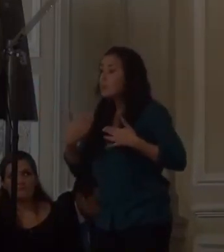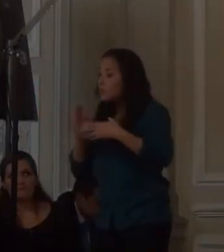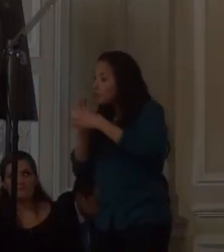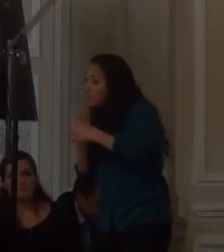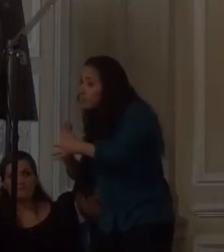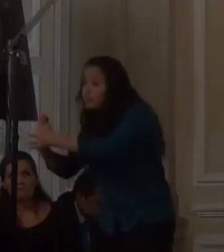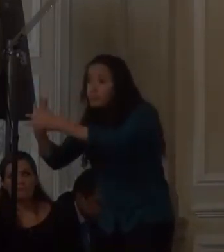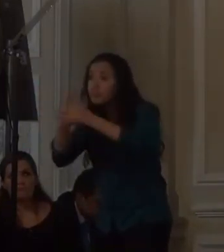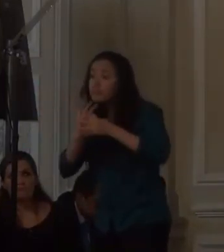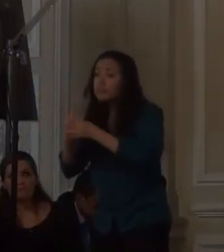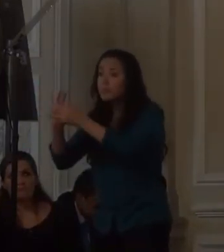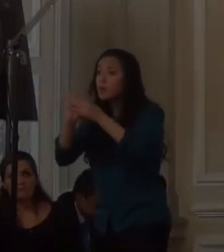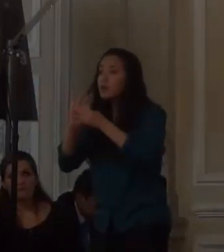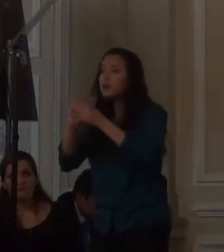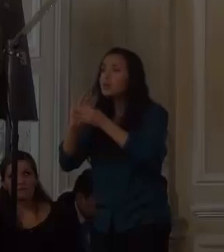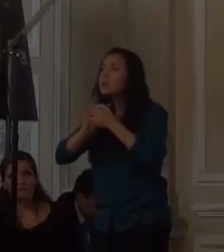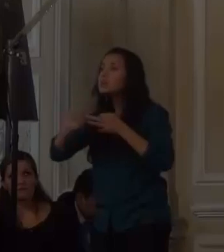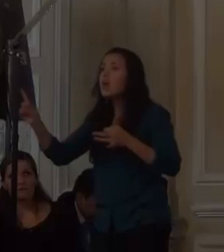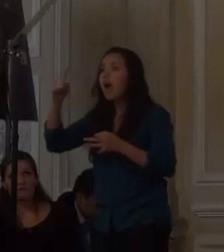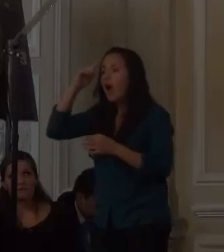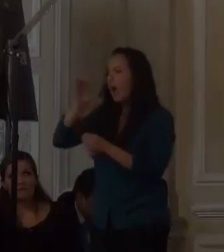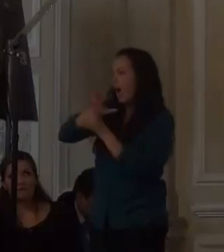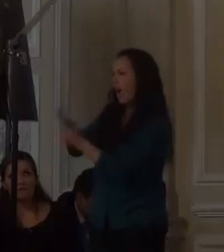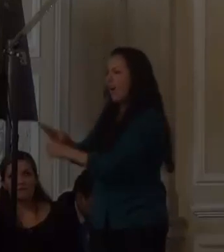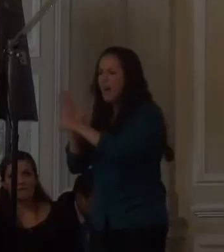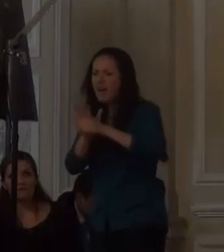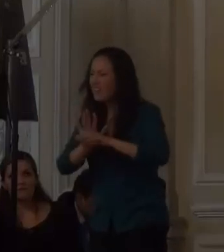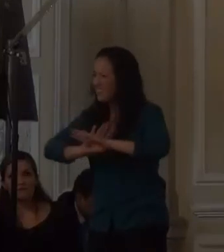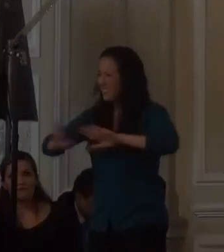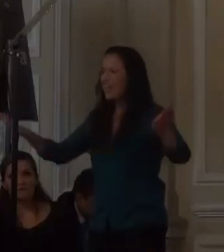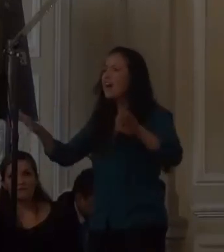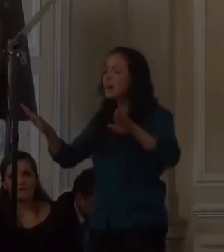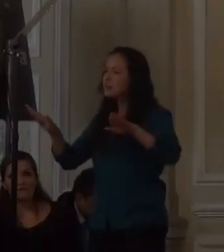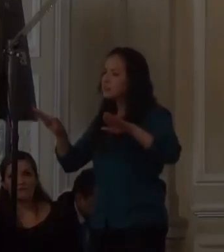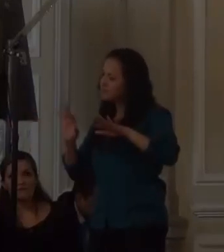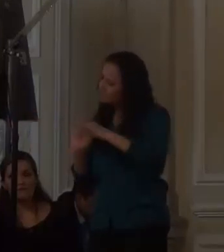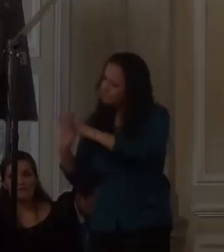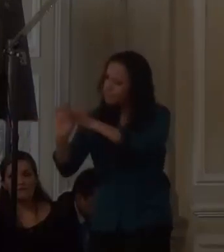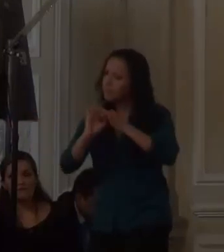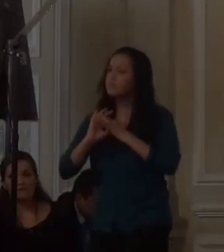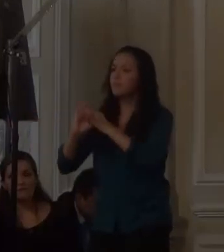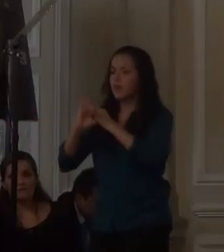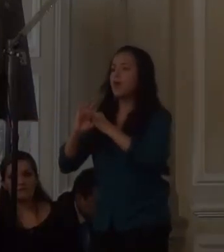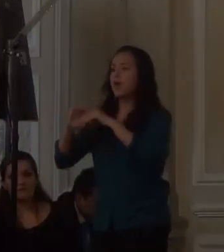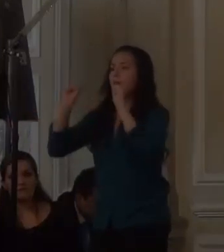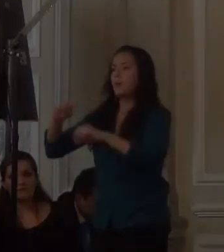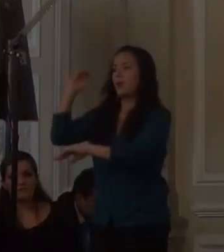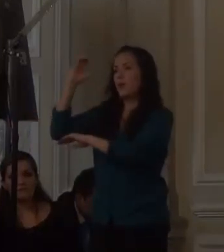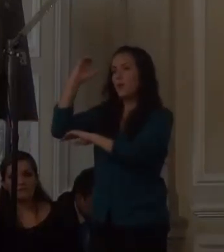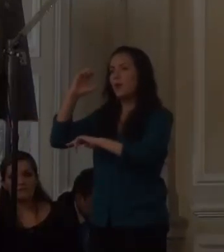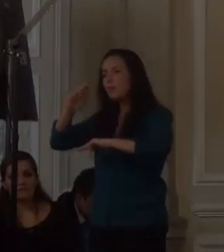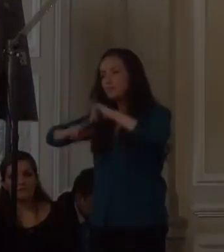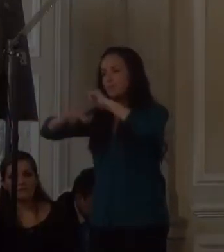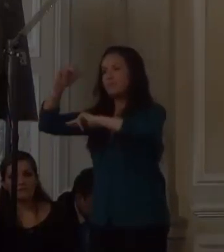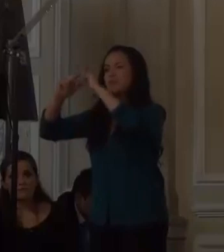Unidos, sin exclusiones, seguiremos construyendo una Colombia más